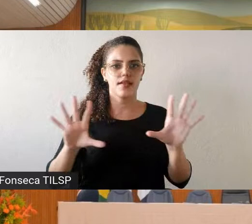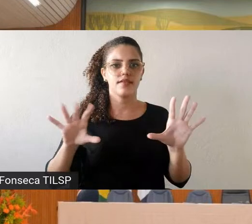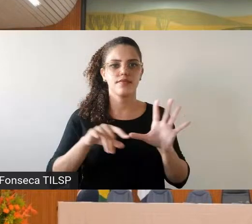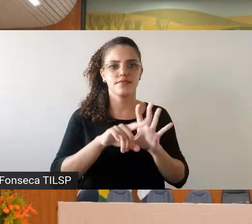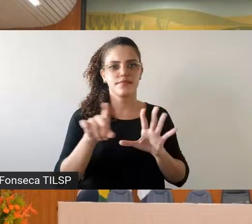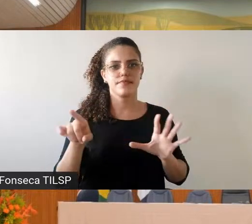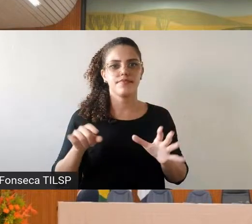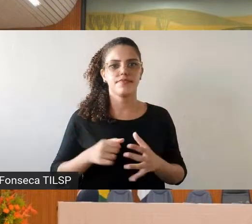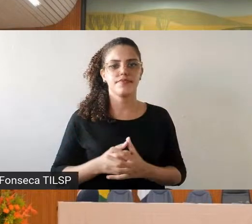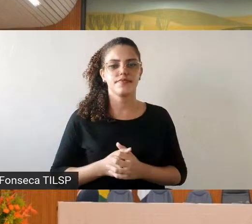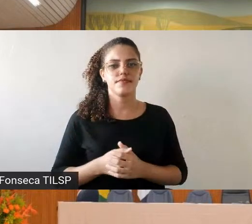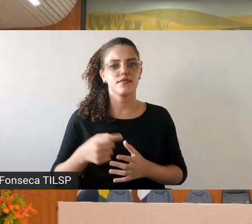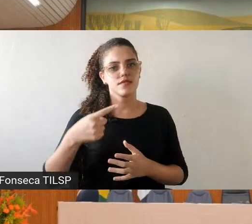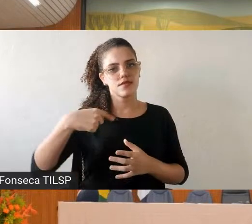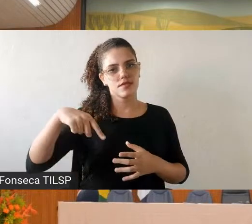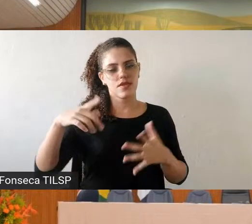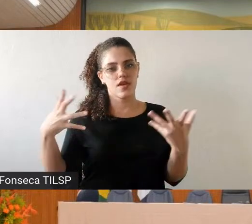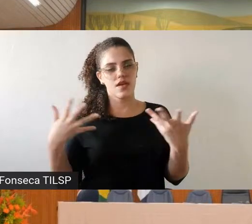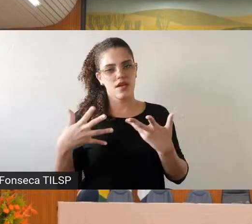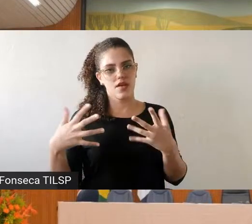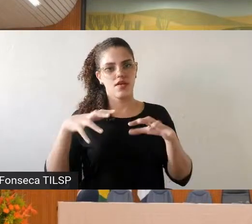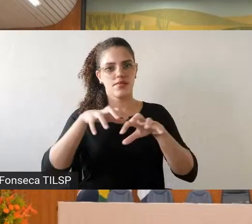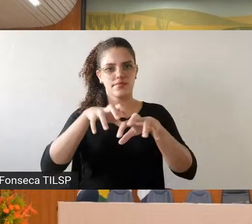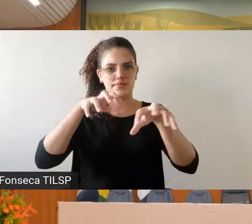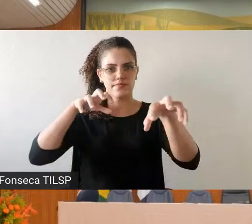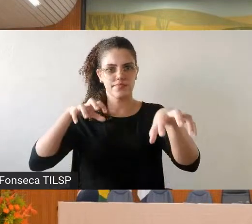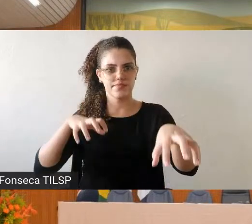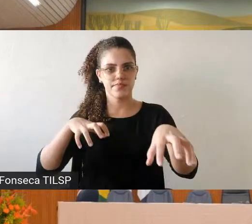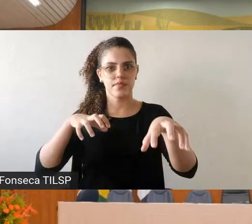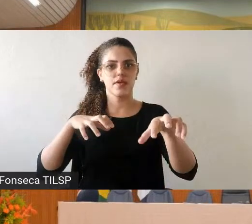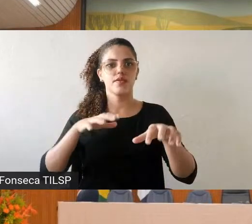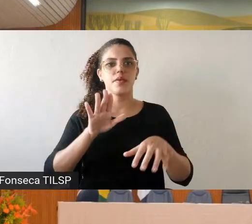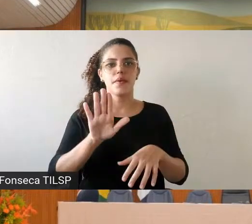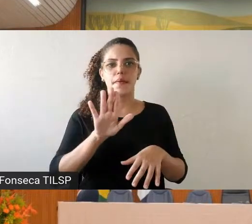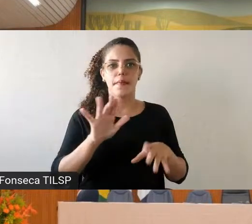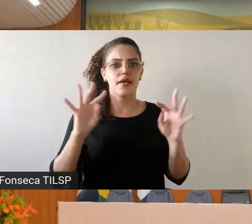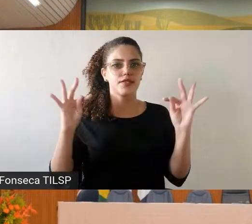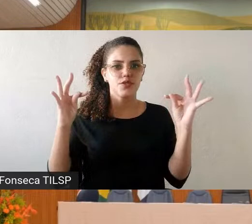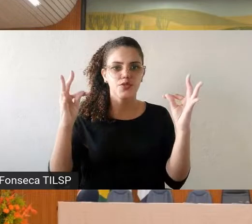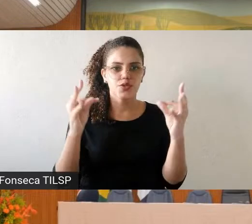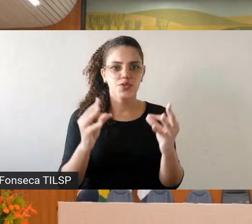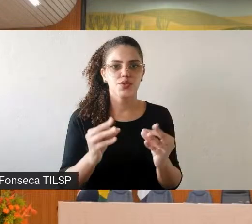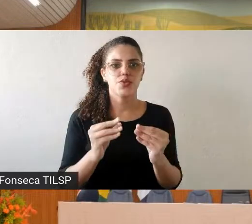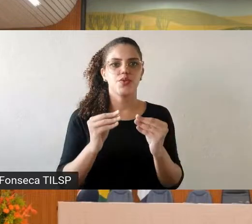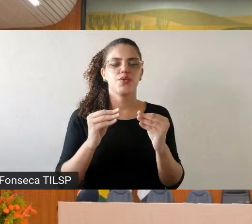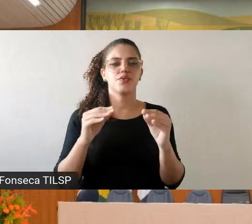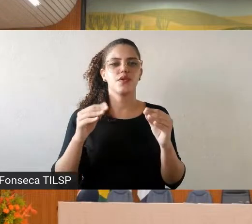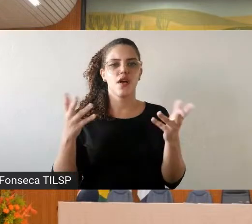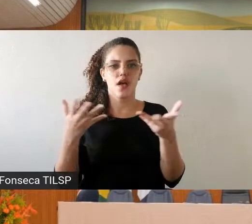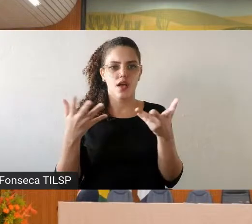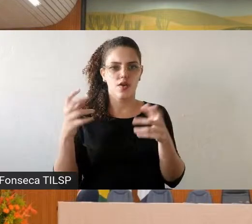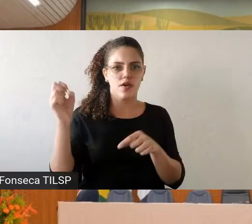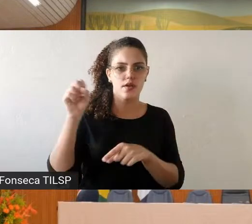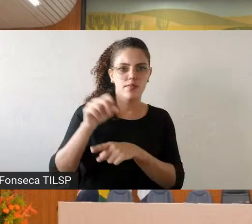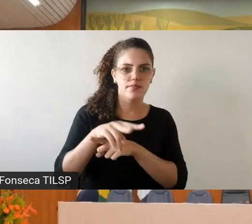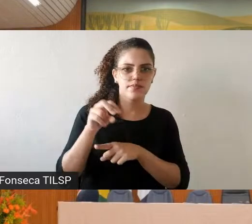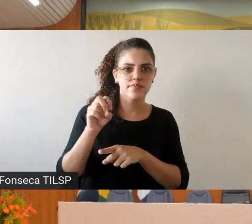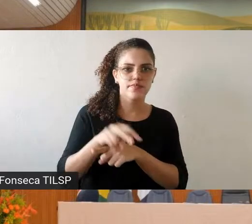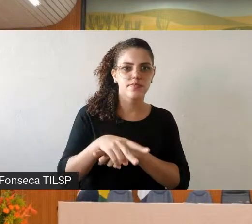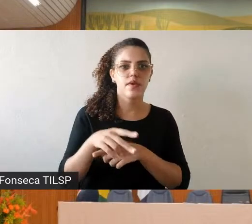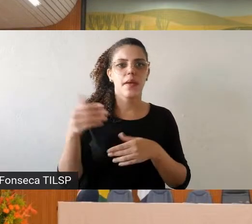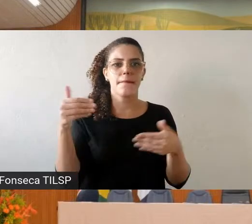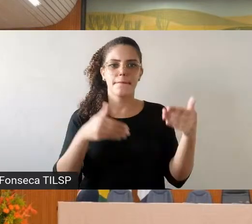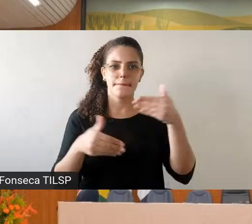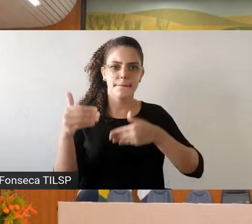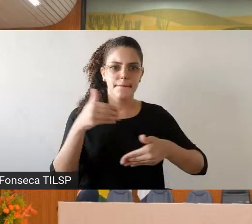atividade remota de extensão, mas já convocamos todos e todas, alunos que estão chegando, a participar, a